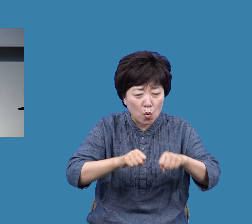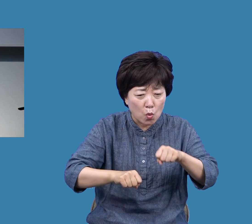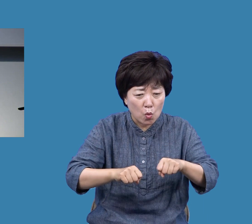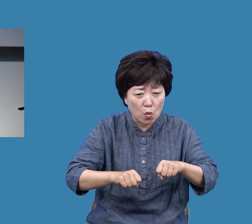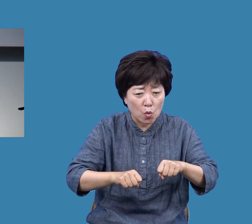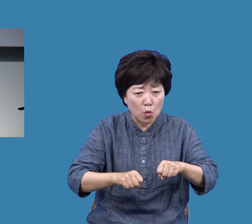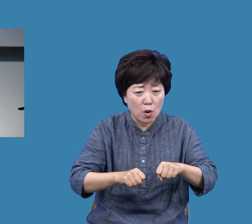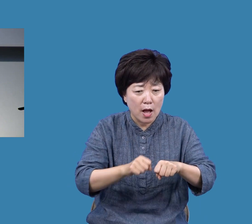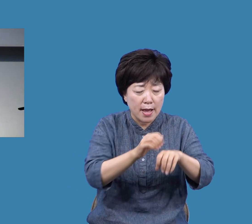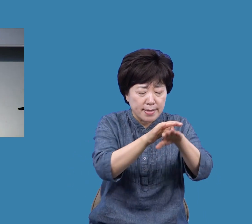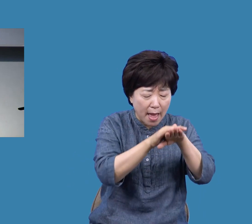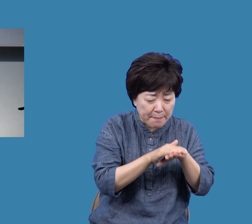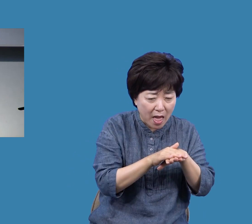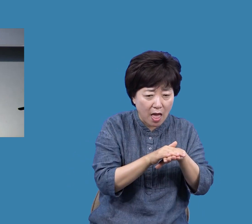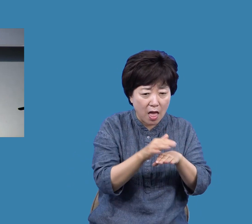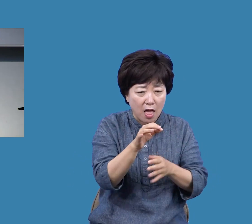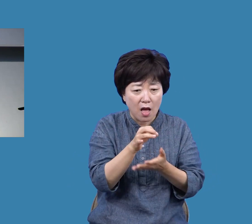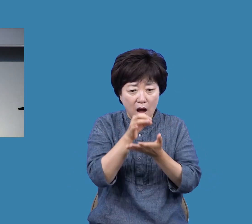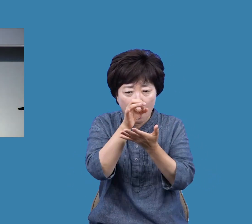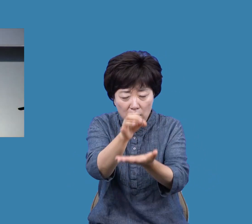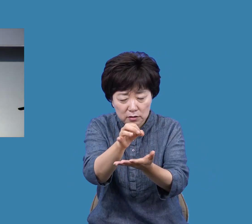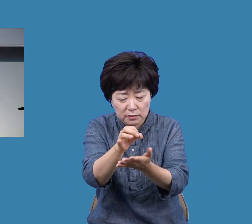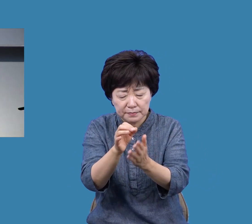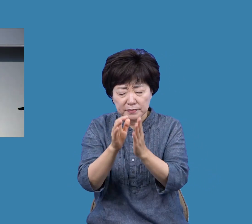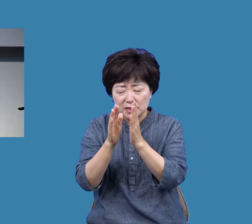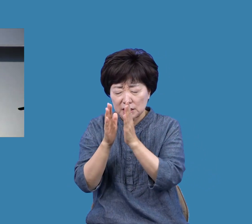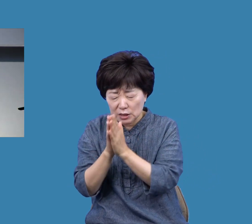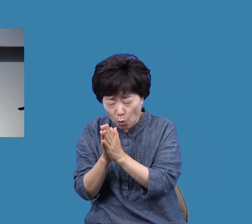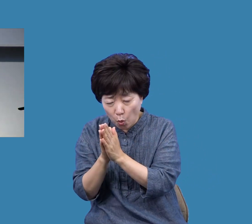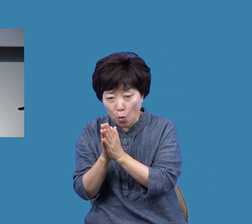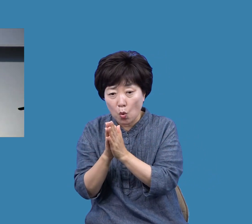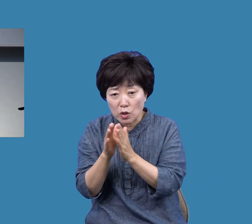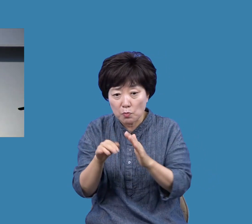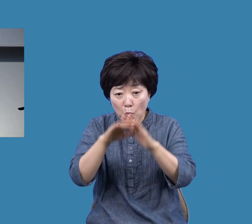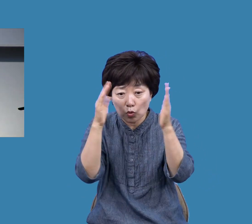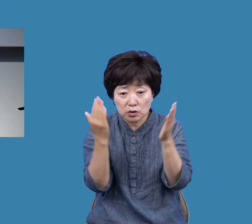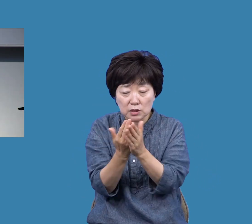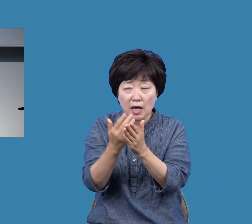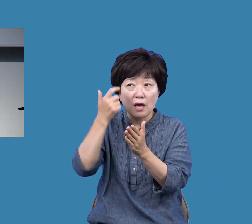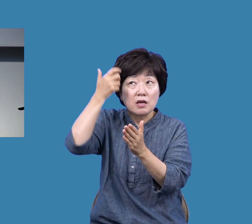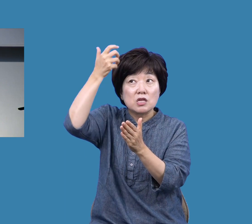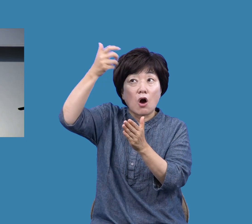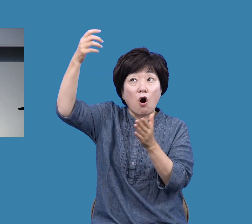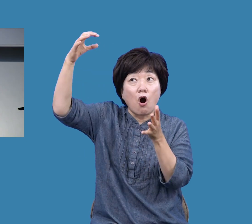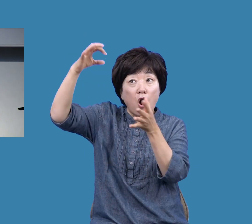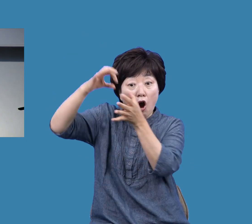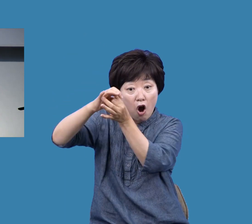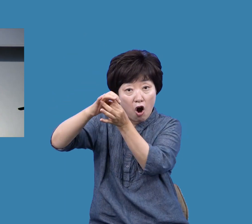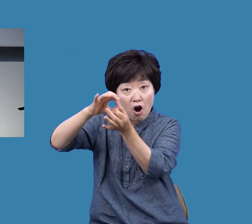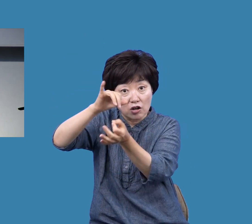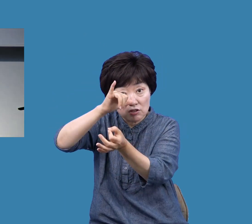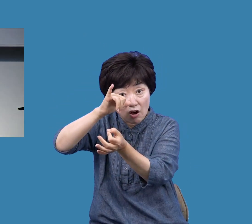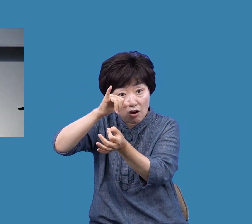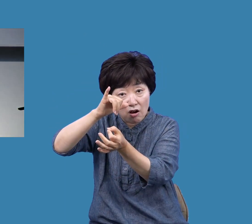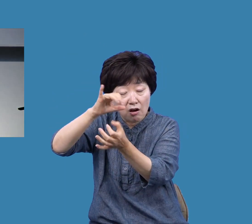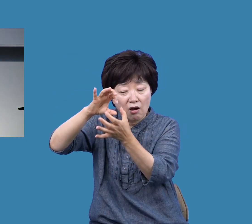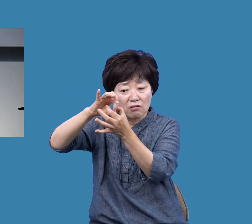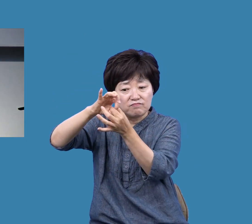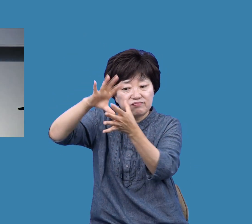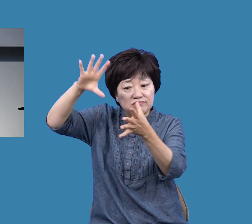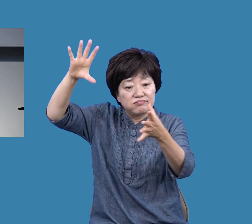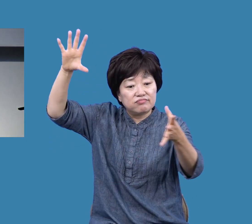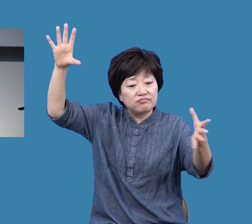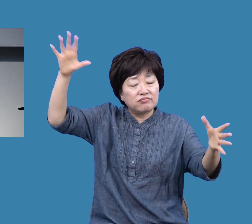액티비티들이 정말 영적인 것과 연결이 되어 있느냐는 거야. 그 연결이 끊어져 버린 게 뭐냐 하면 묵은